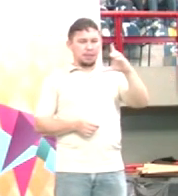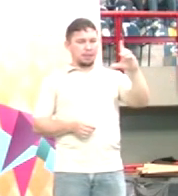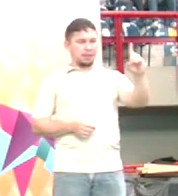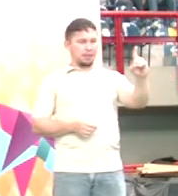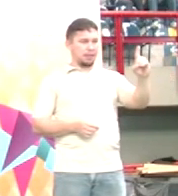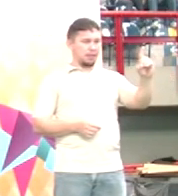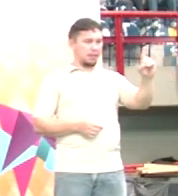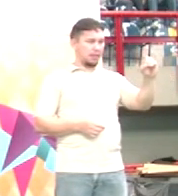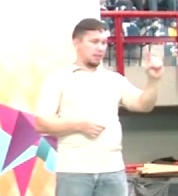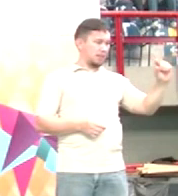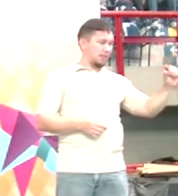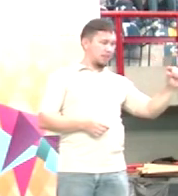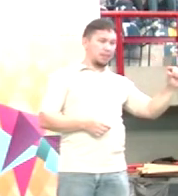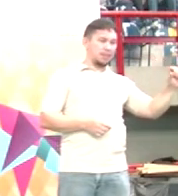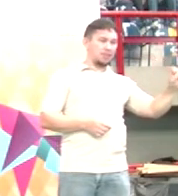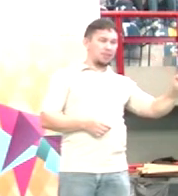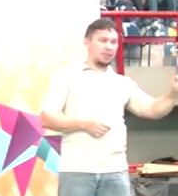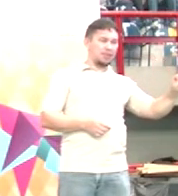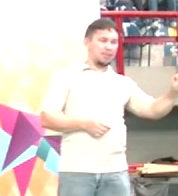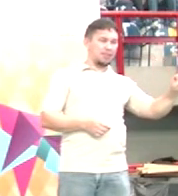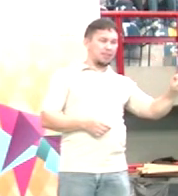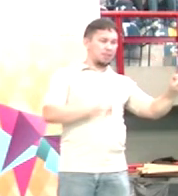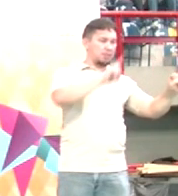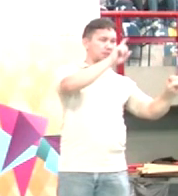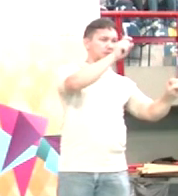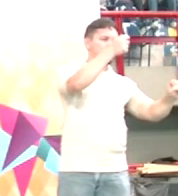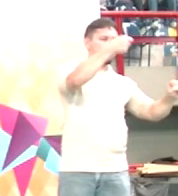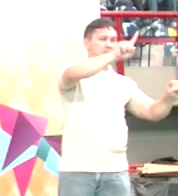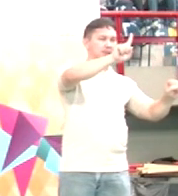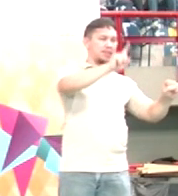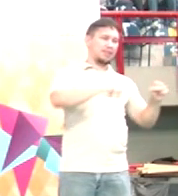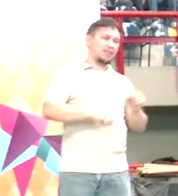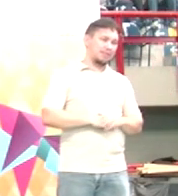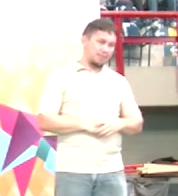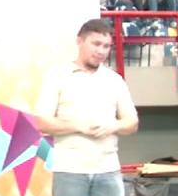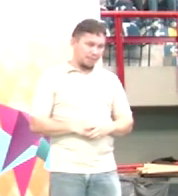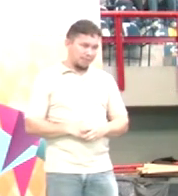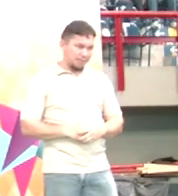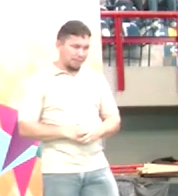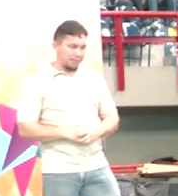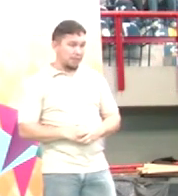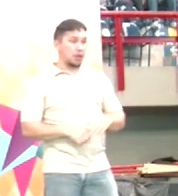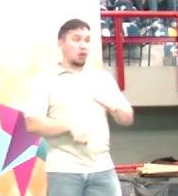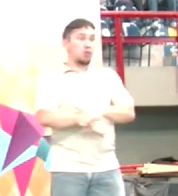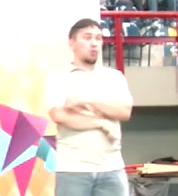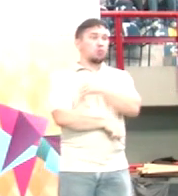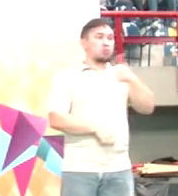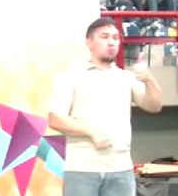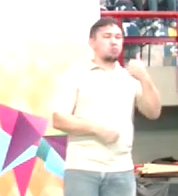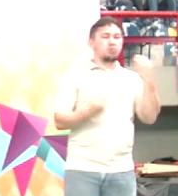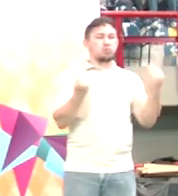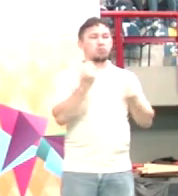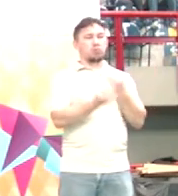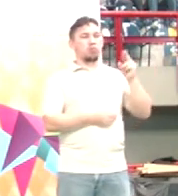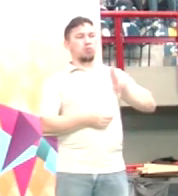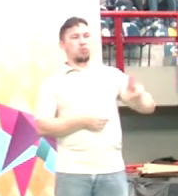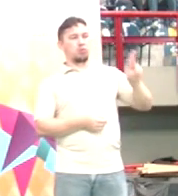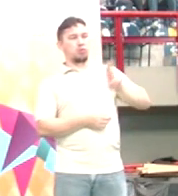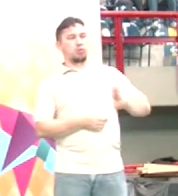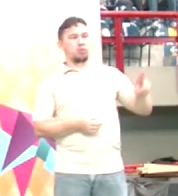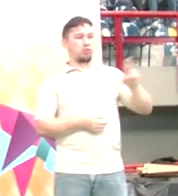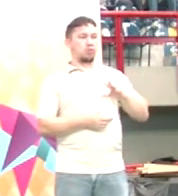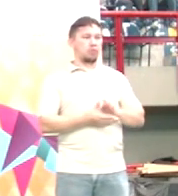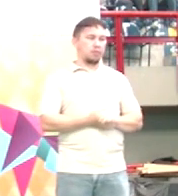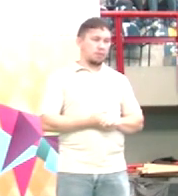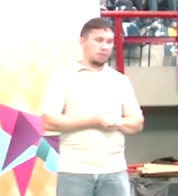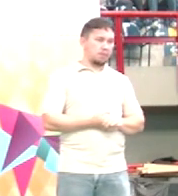maiúsculo e o S pequenininho, minúsculo, sem apóstrofe, tá certo? Qual a melhor maneira para utilizar a